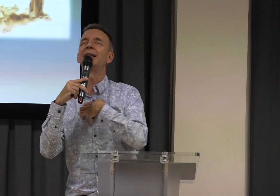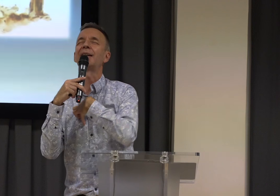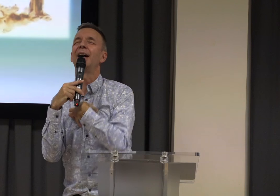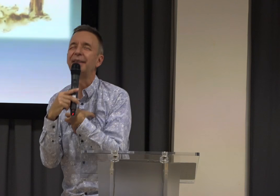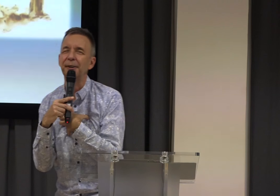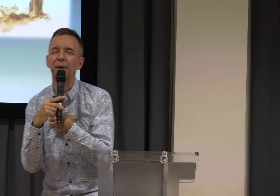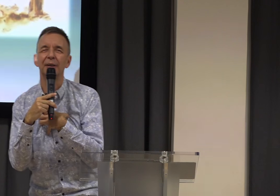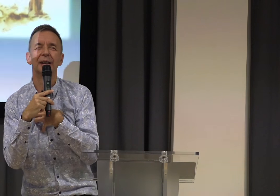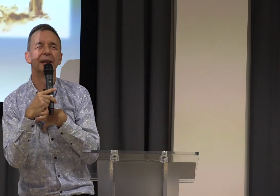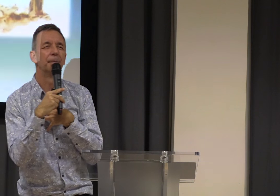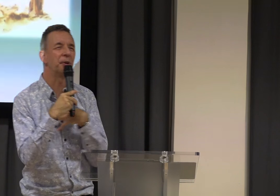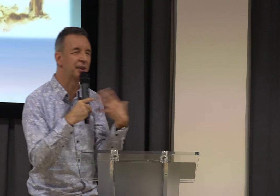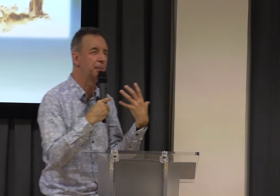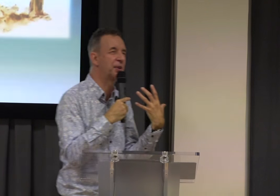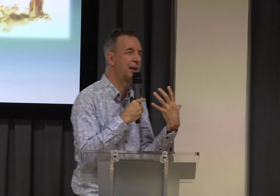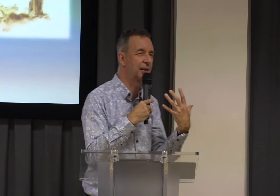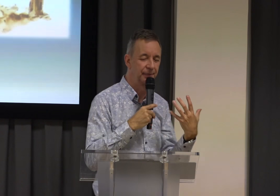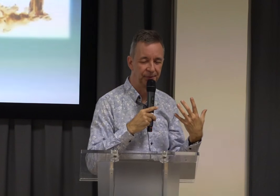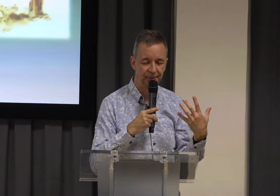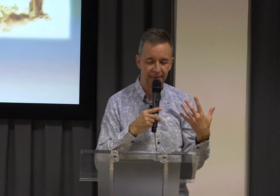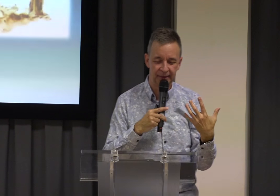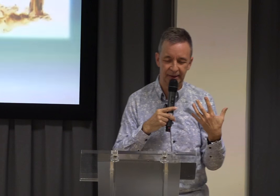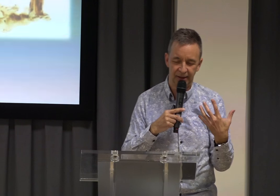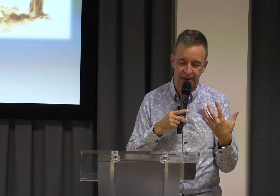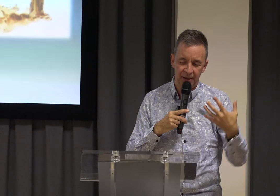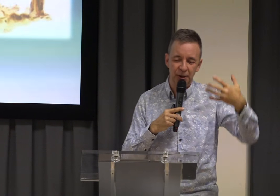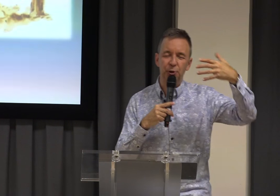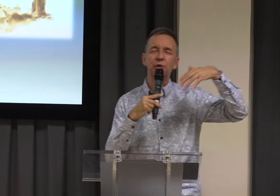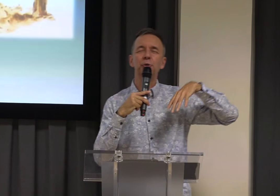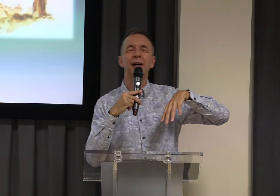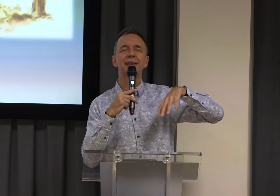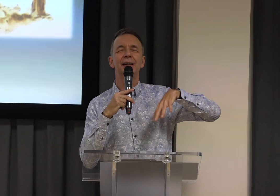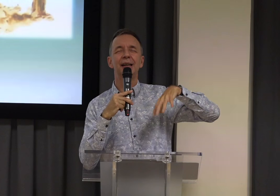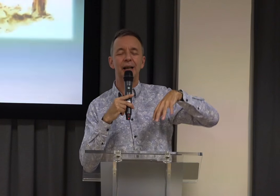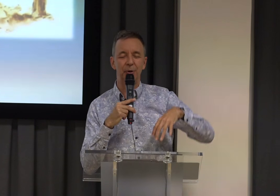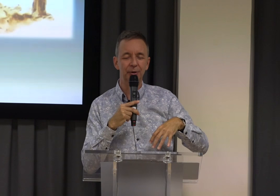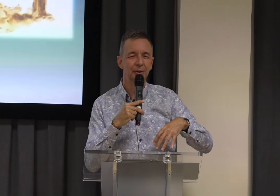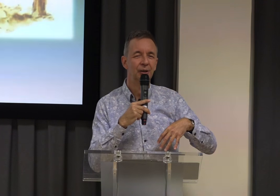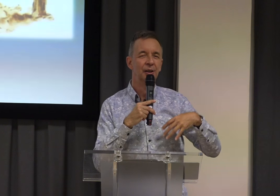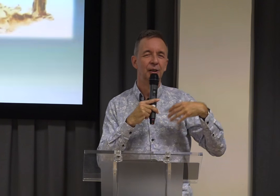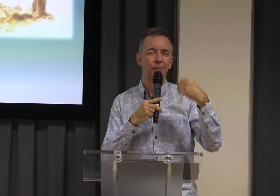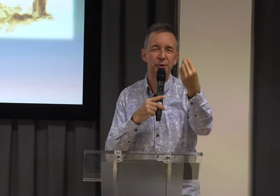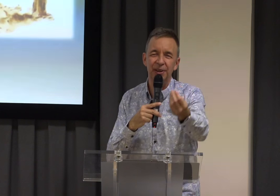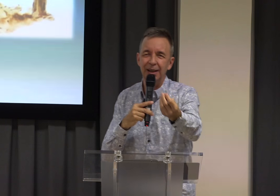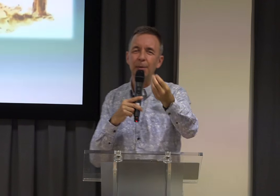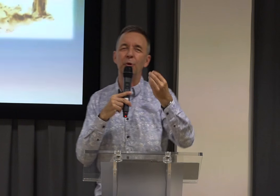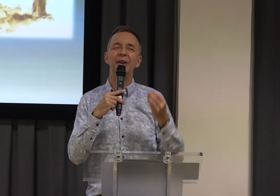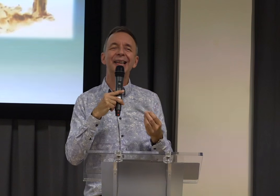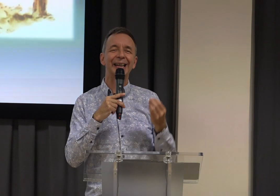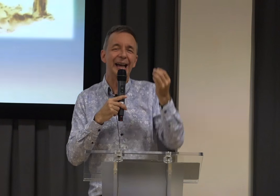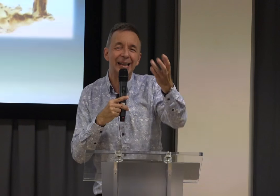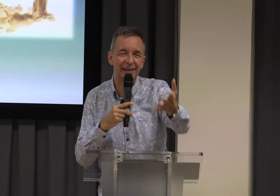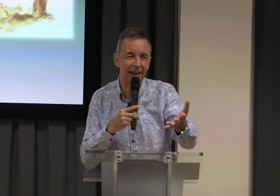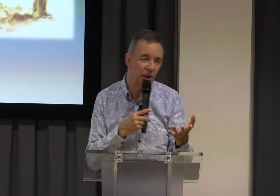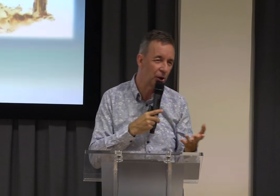mon être intérieur. Pensez à ça. Mais Dieu souhaite également posséder mon